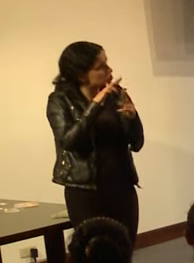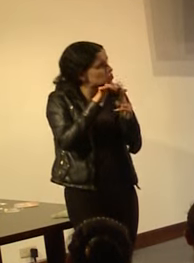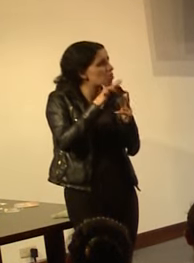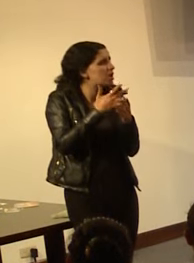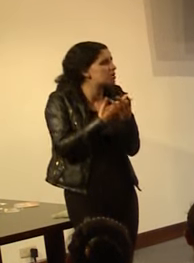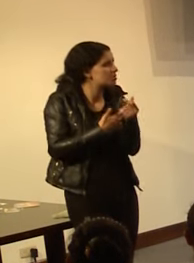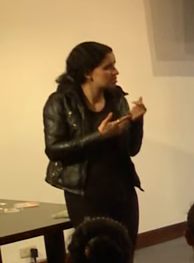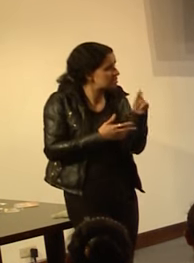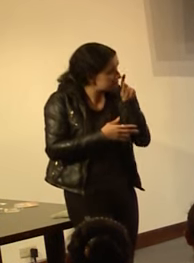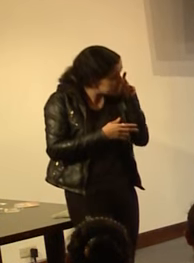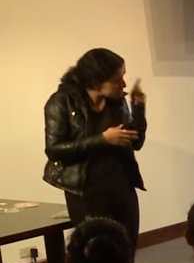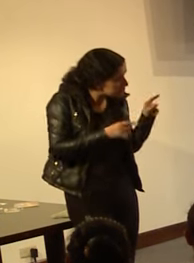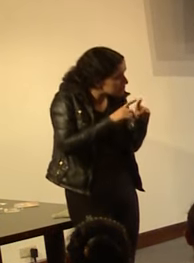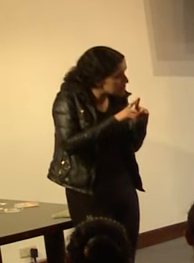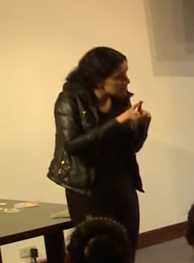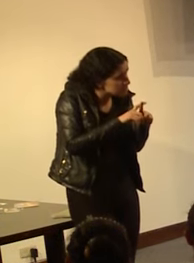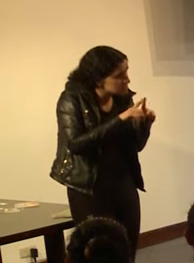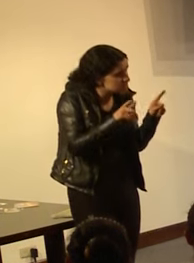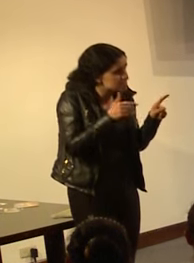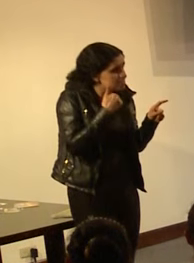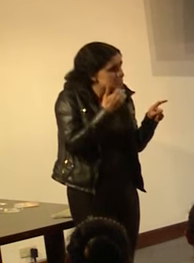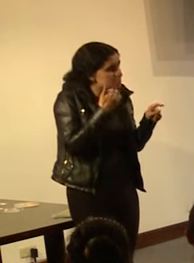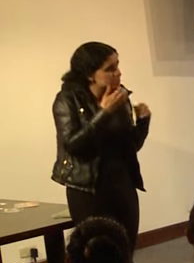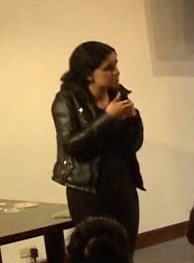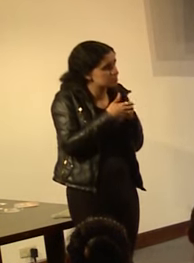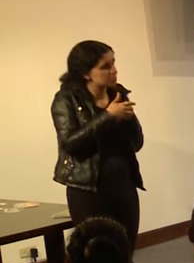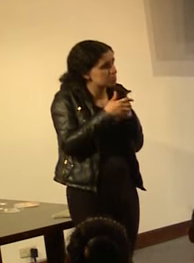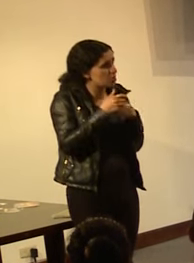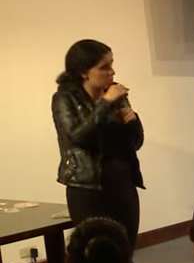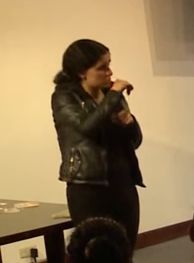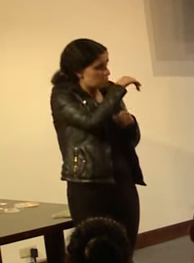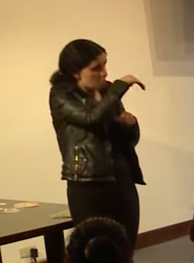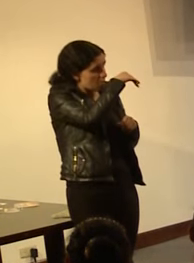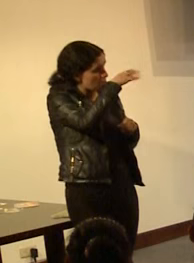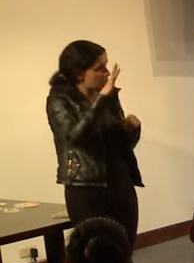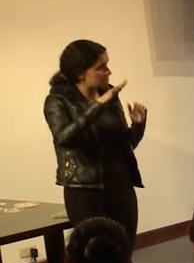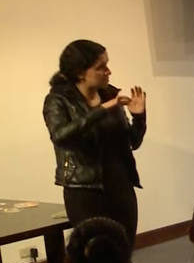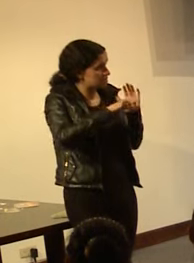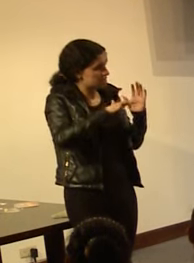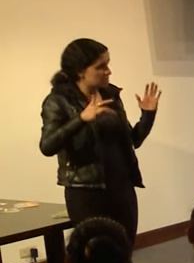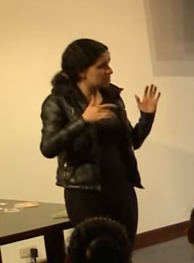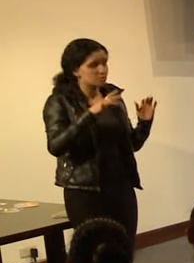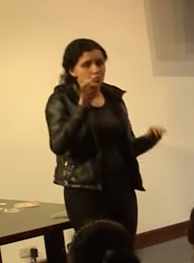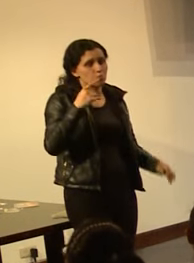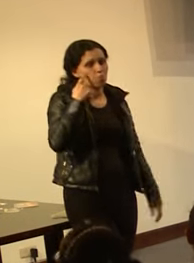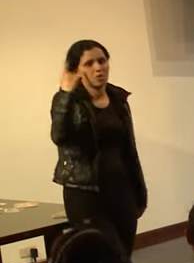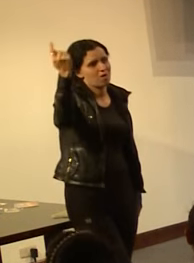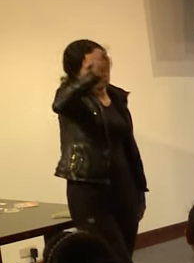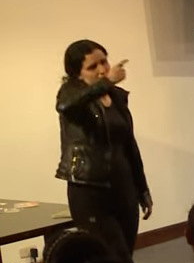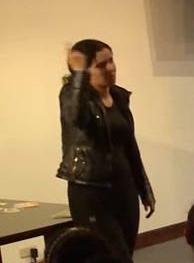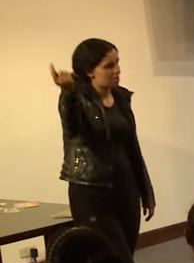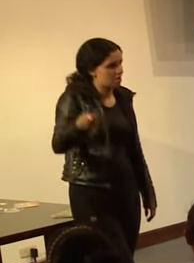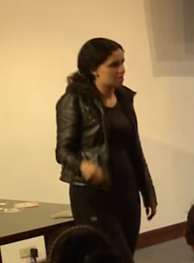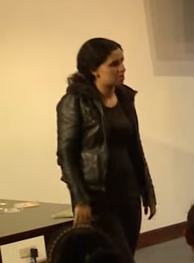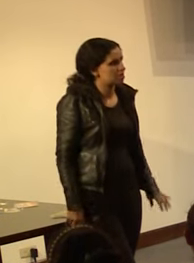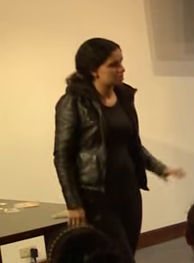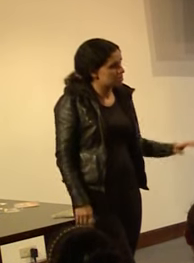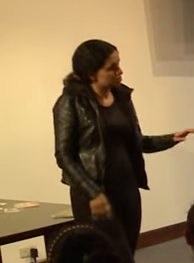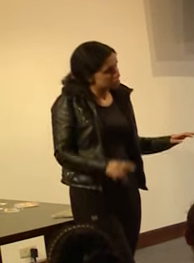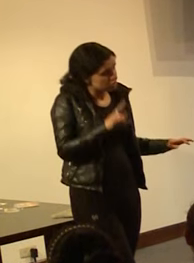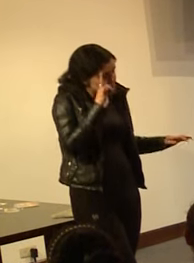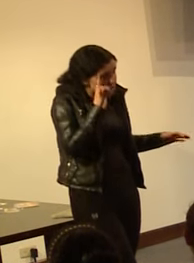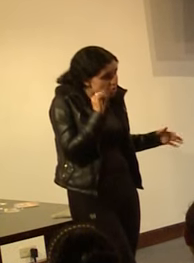y esa diferenciación, no sé si lo estás hablando muy técnico, pero exacto, entonces creo que